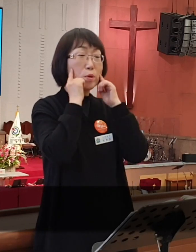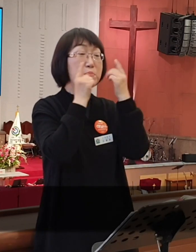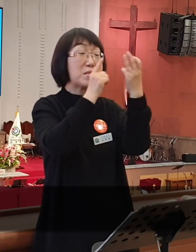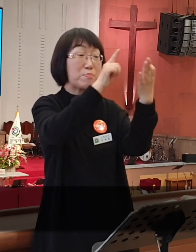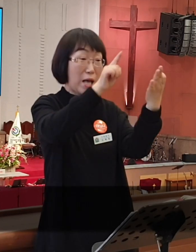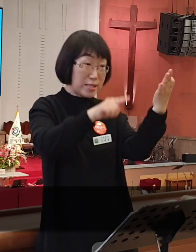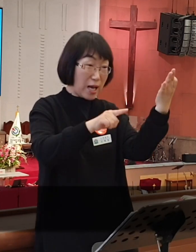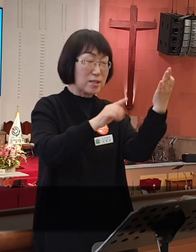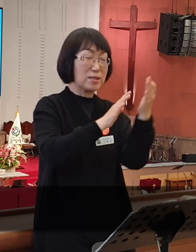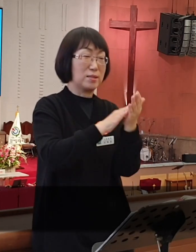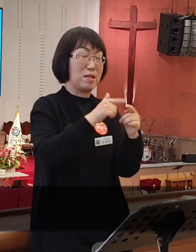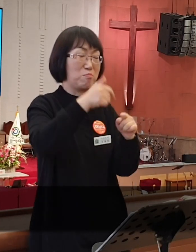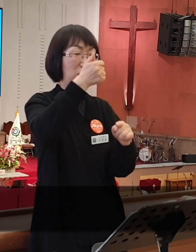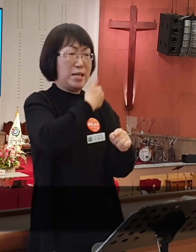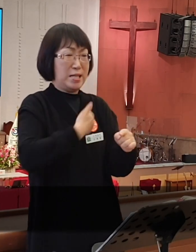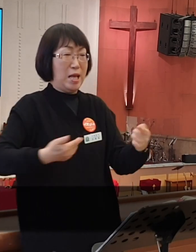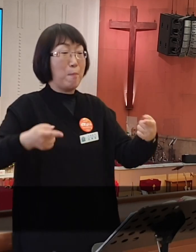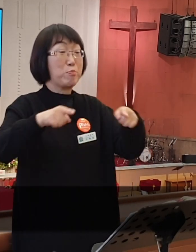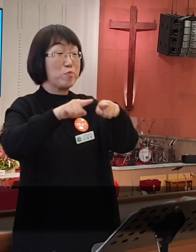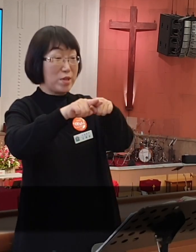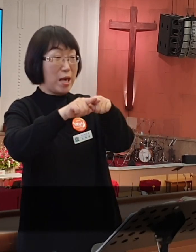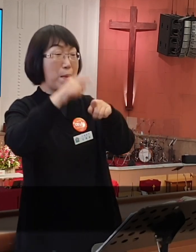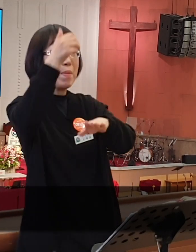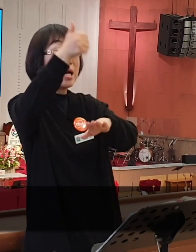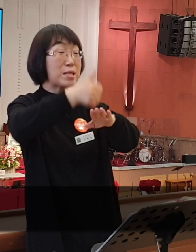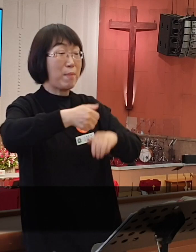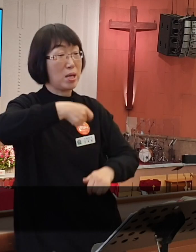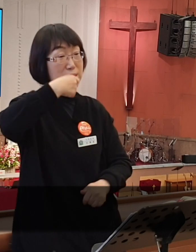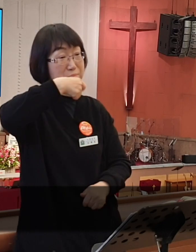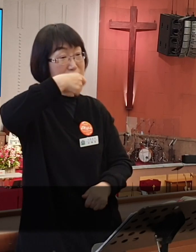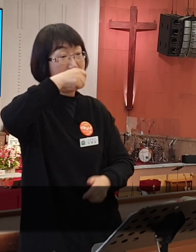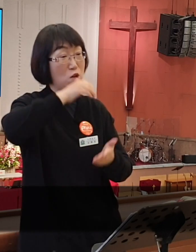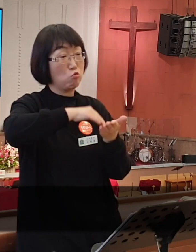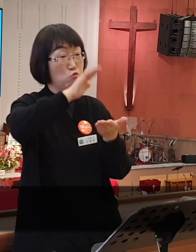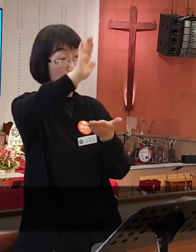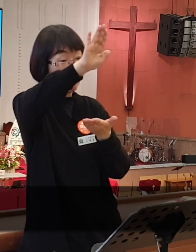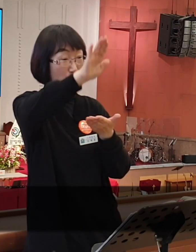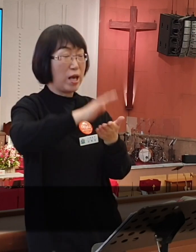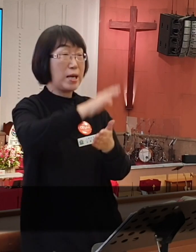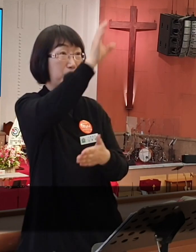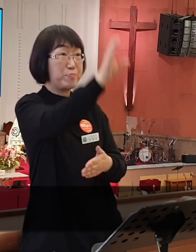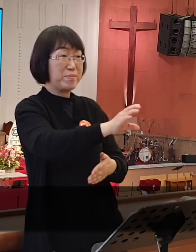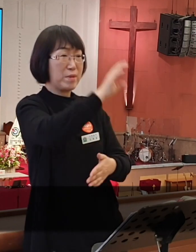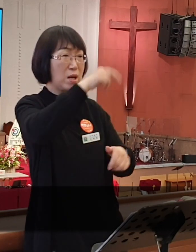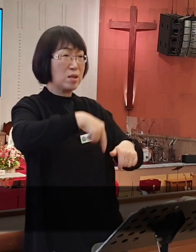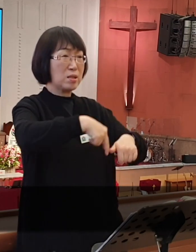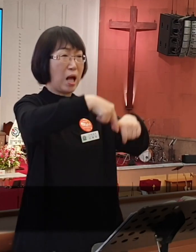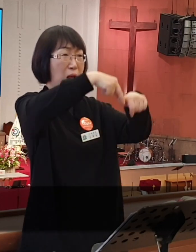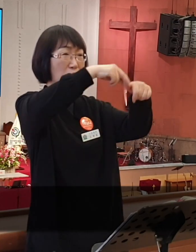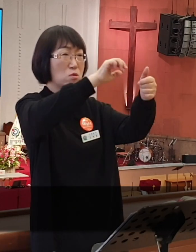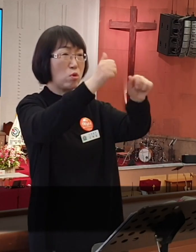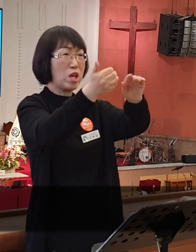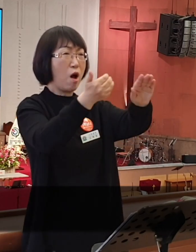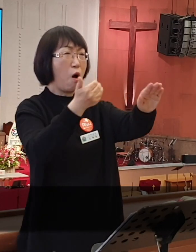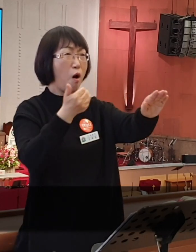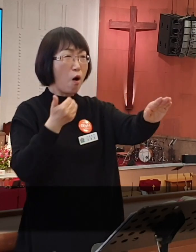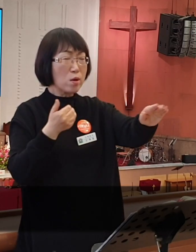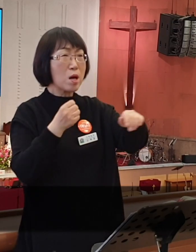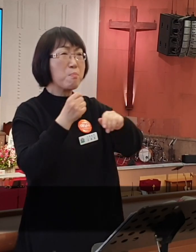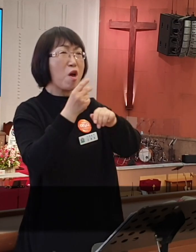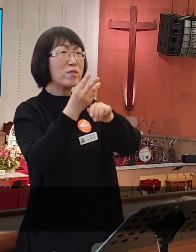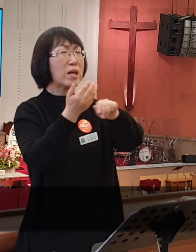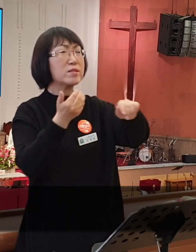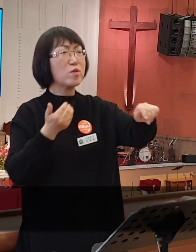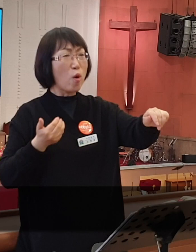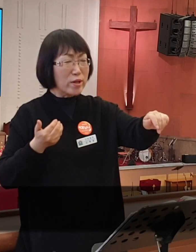14장은 예수님께서 제자들과 함께 마지막 식사를 하시고 나서 이제 십자가에 달려 돌아가시기 얼마 전, 몇